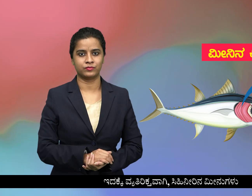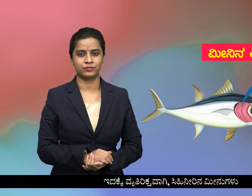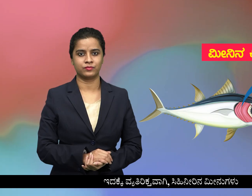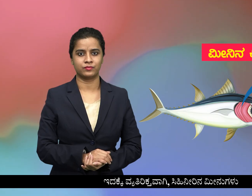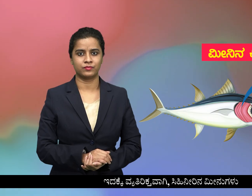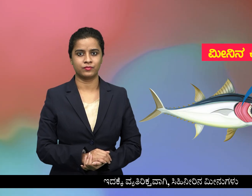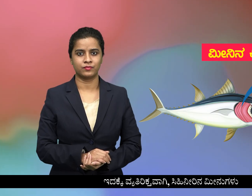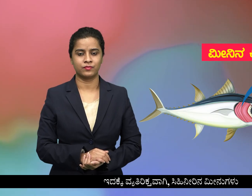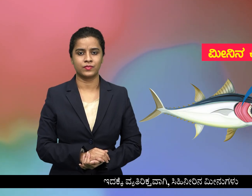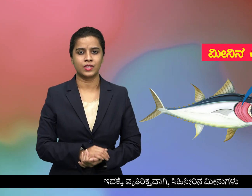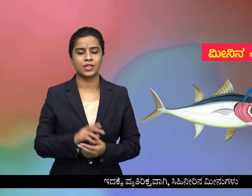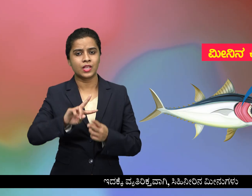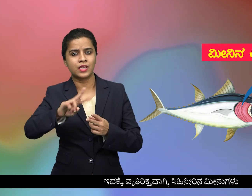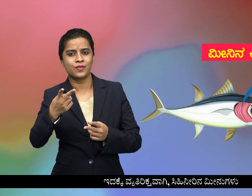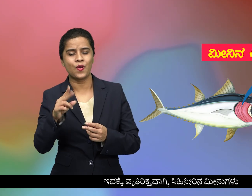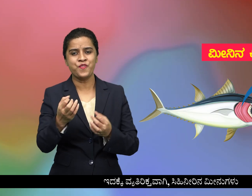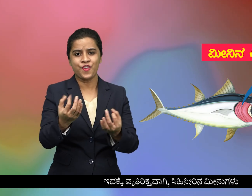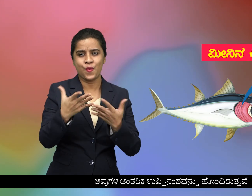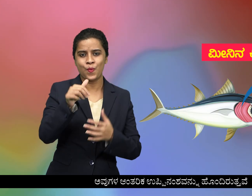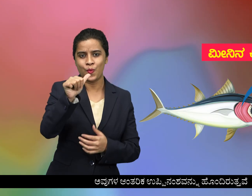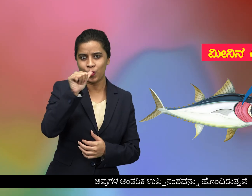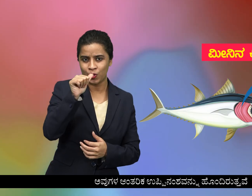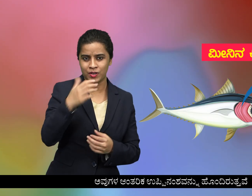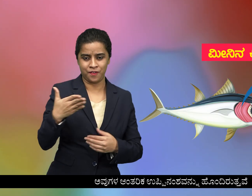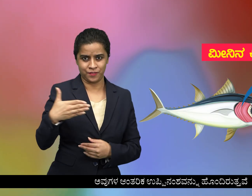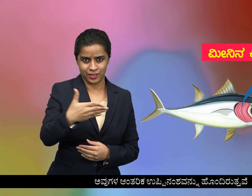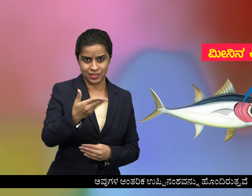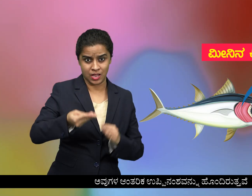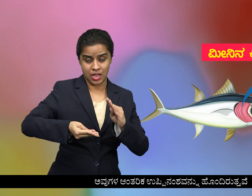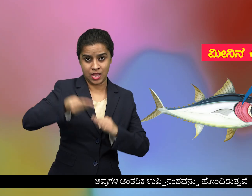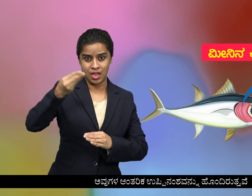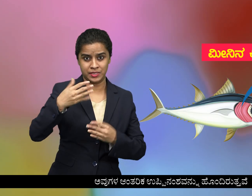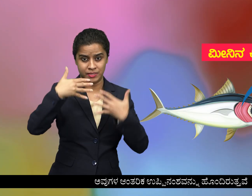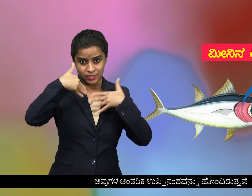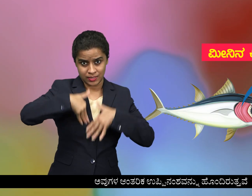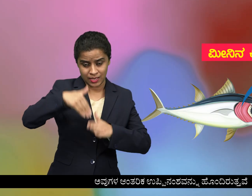ಇದಕ್ಕೆ ವ್ಯತಿರಿಕ್ತವಾಗಿ ಸಿಹಿನೀರಿನ ಮೀನುಗಳು ಅವುಗಳ ಆಂತರಿಕ ಉಪ್ಪಿನಂಶವನ್ನ ಹೊಂದಿರುತ್ತೆ.